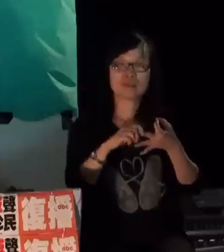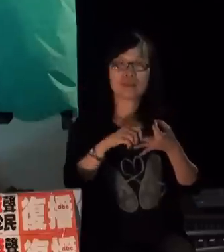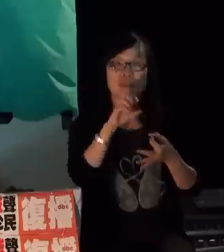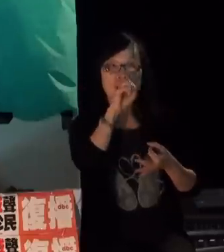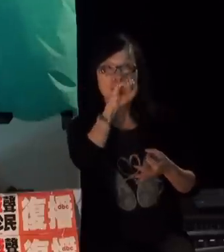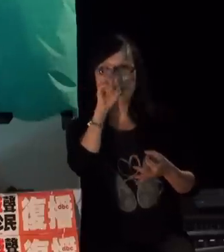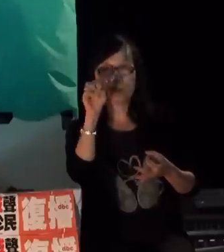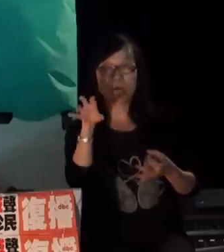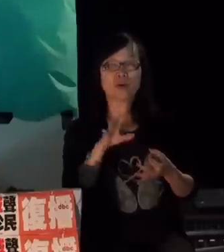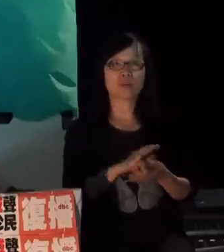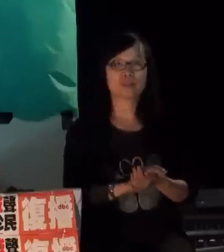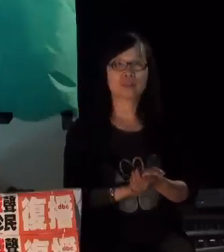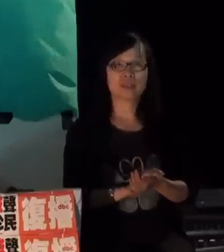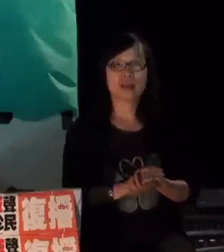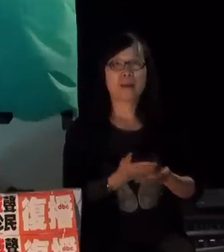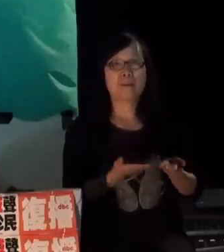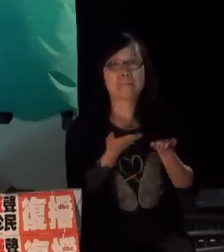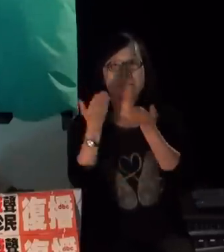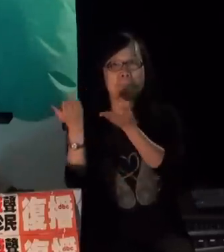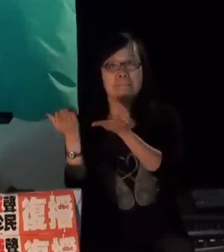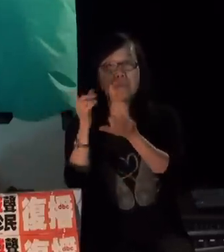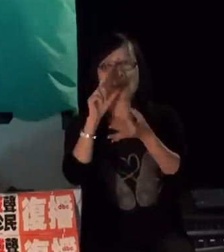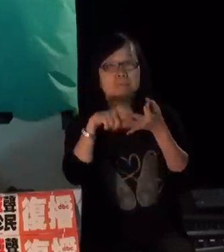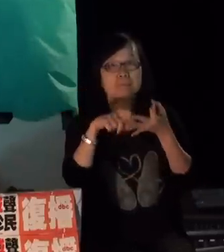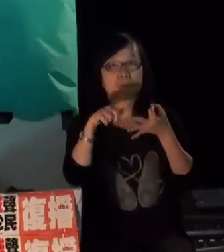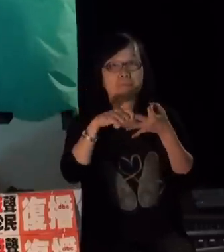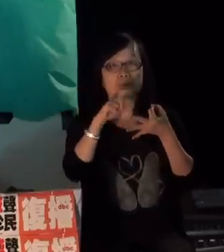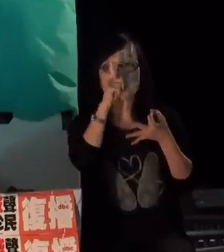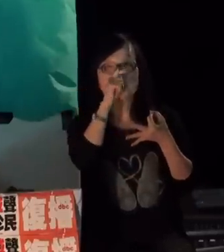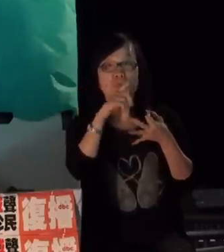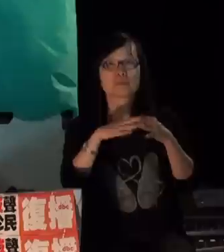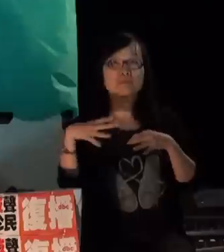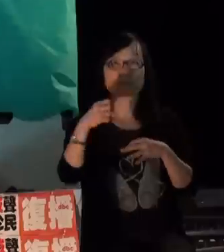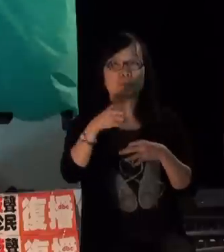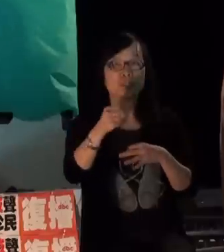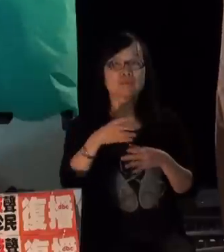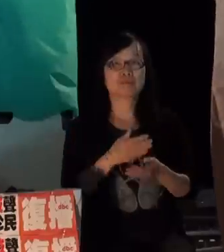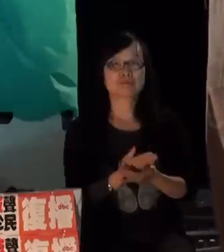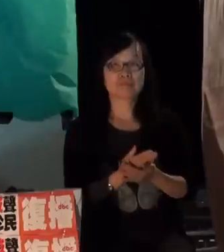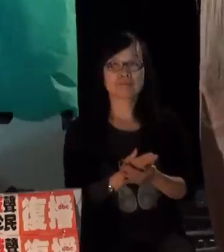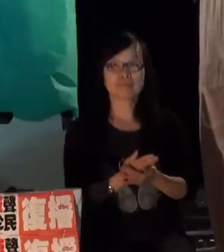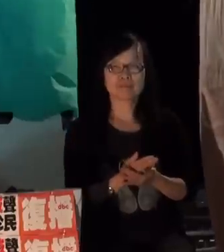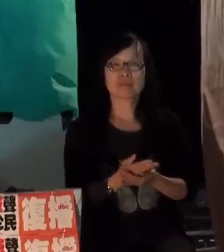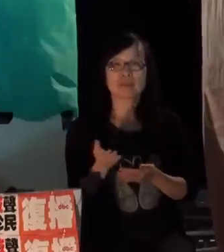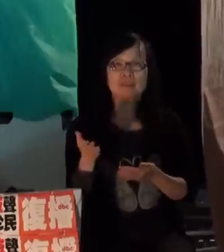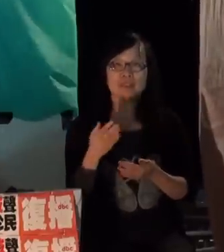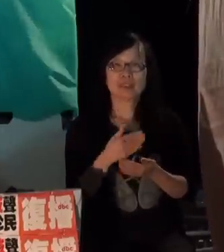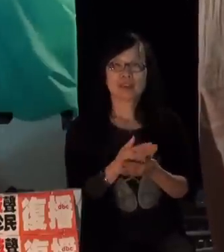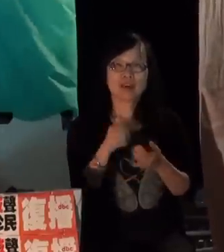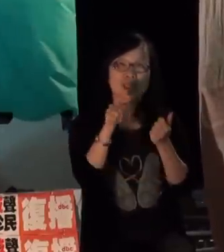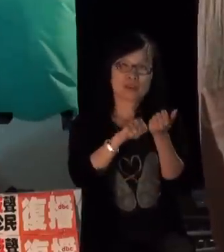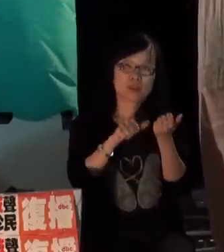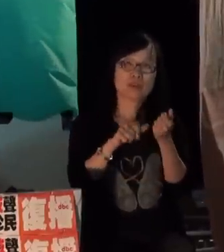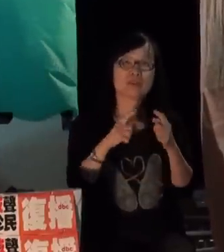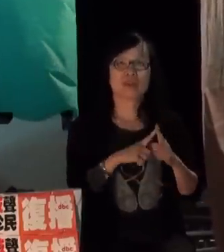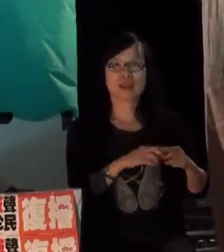嘢，就交個波俾阿蘇局長。咁我即係我話你搞埋佢啦。 係啊，或者就係唔好搞我。 民建聯嘅議員，一個就係民